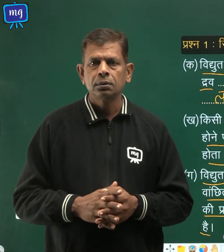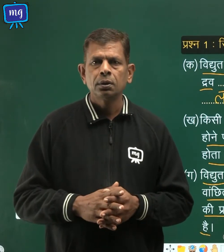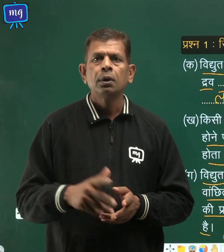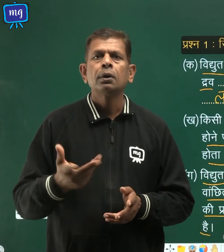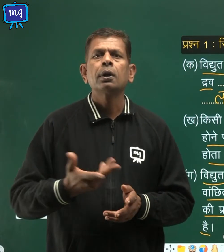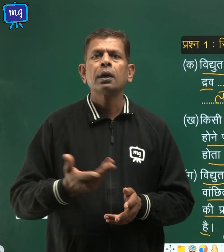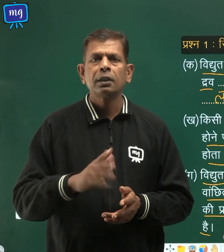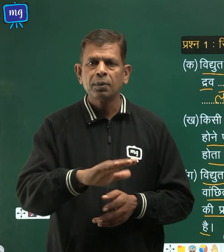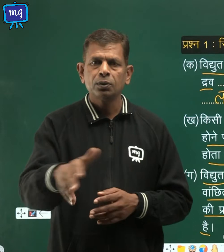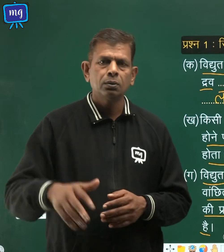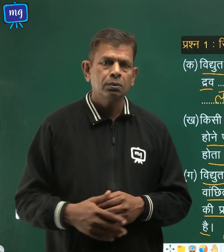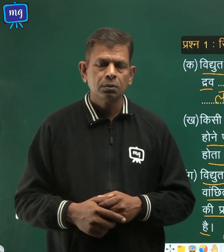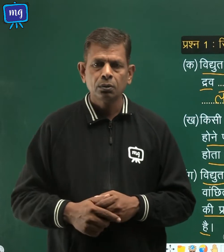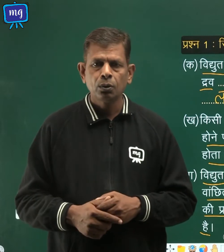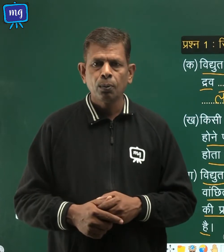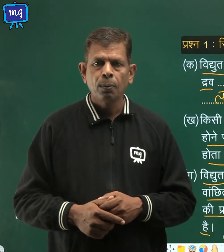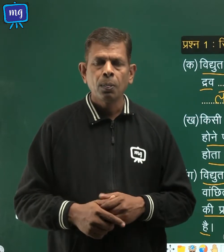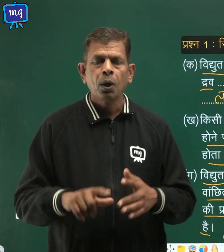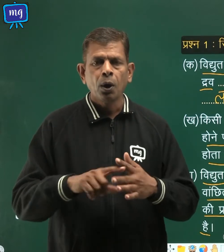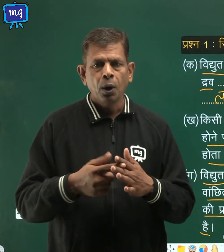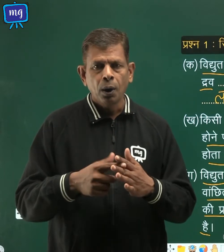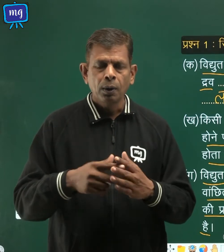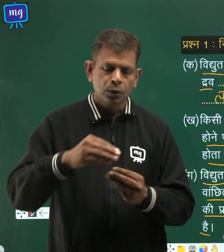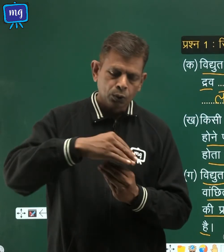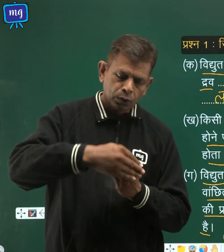क्या कहते हैं बच्चों? विद्युत लेपन।